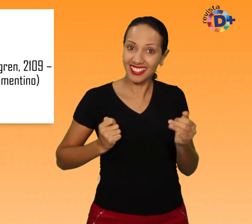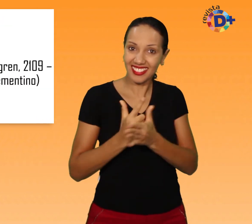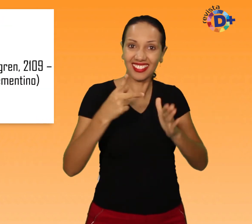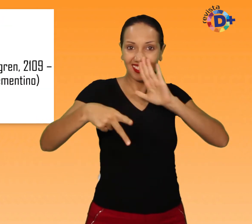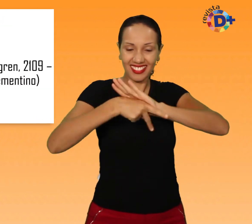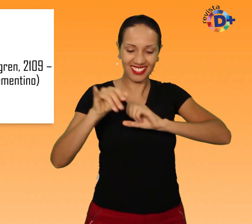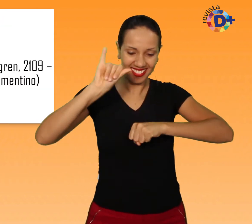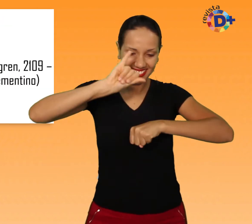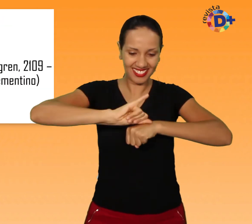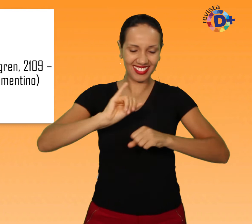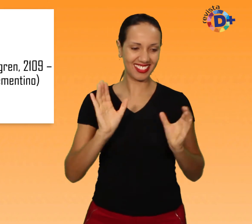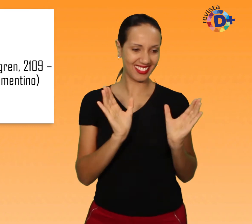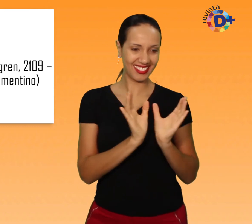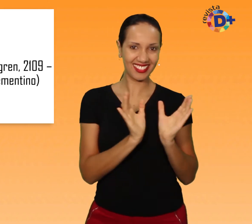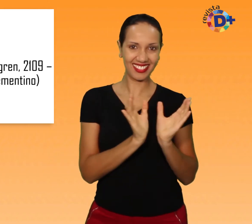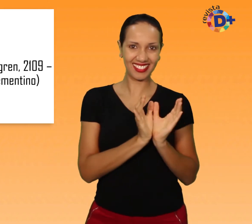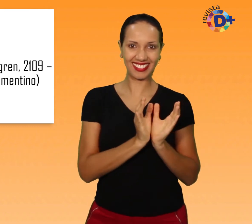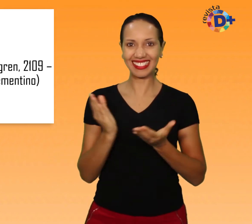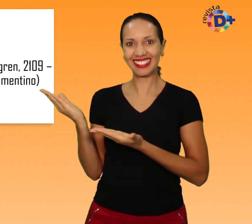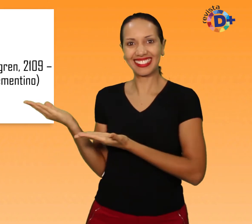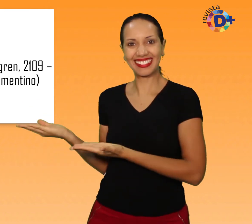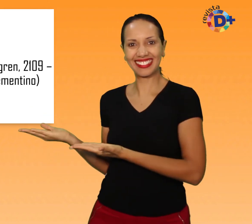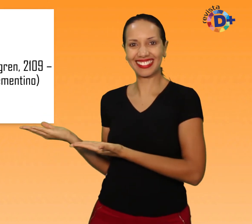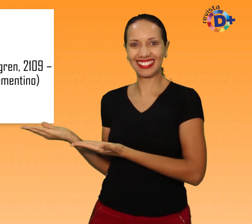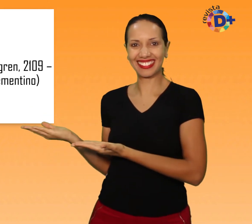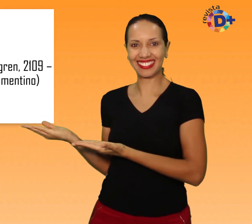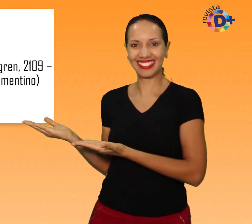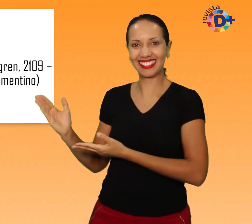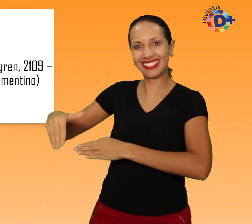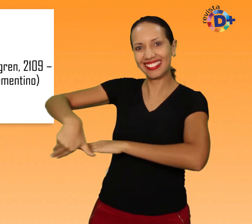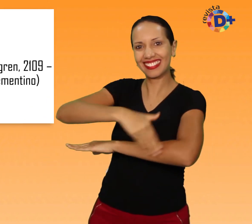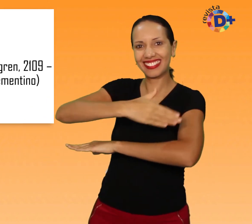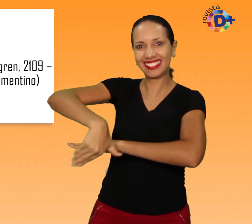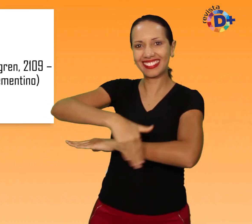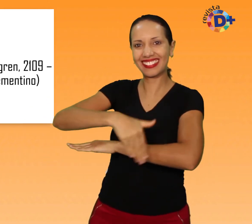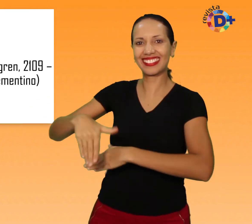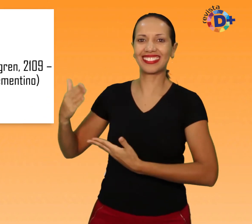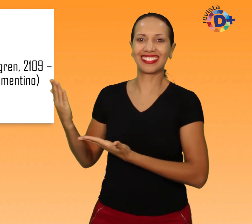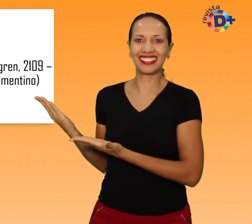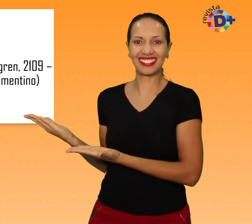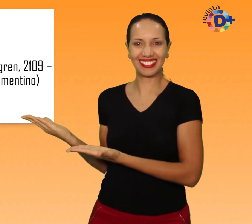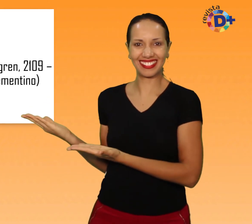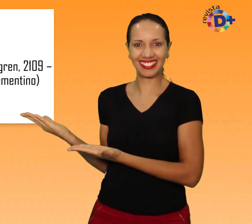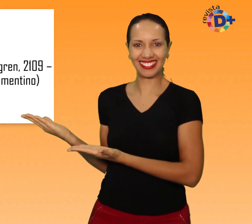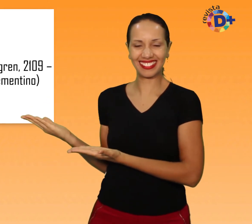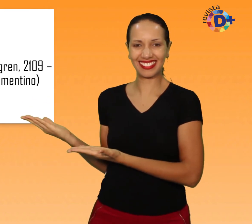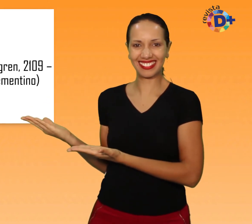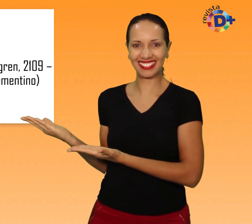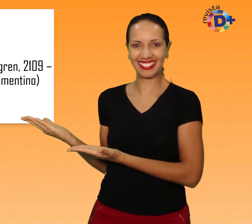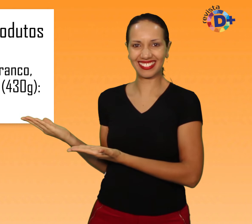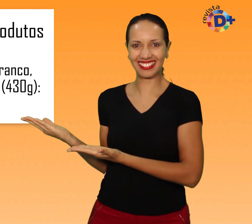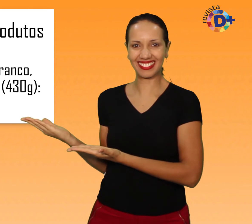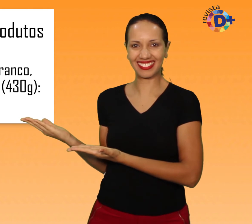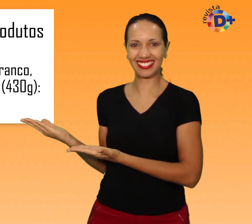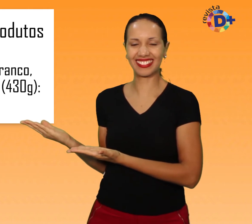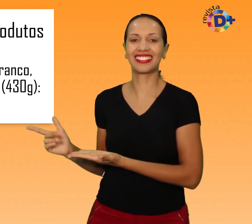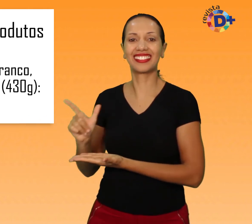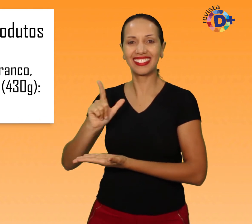paulo o aluno figura em 2109 vila clementino confira a lista de